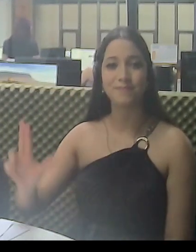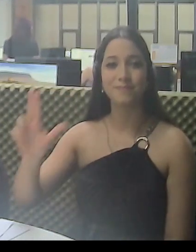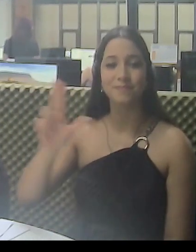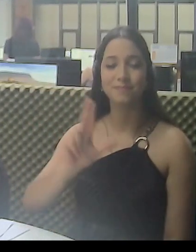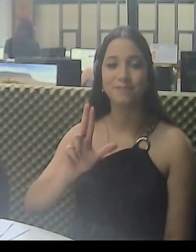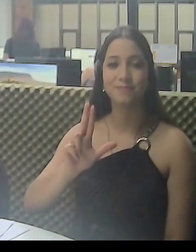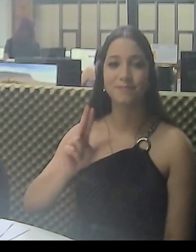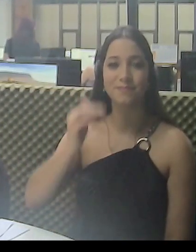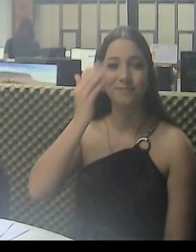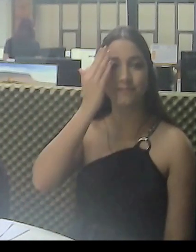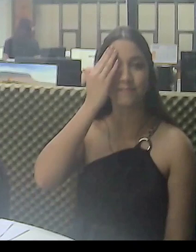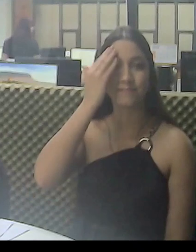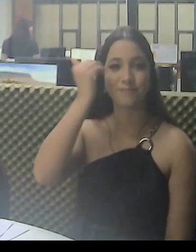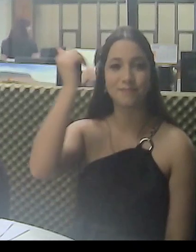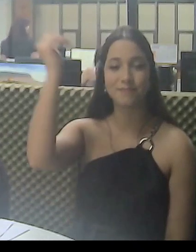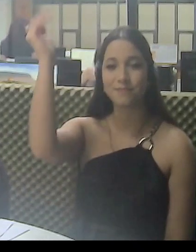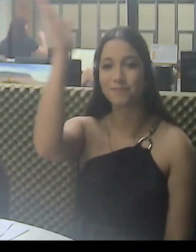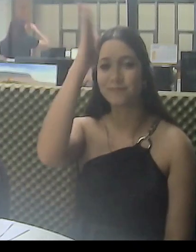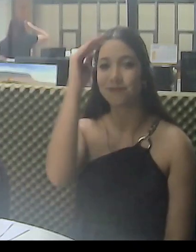Uberlândia,